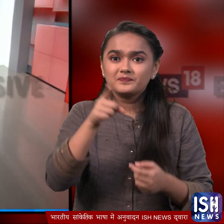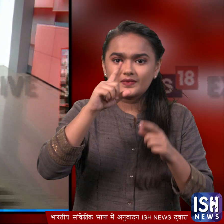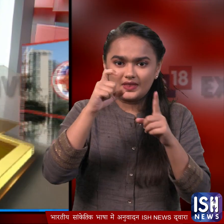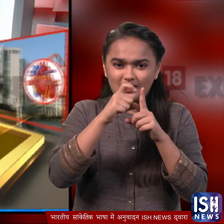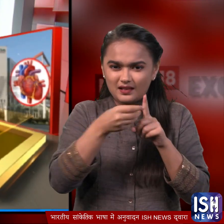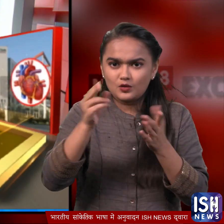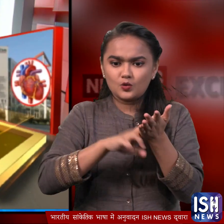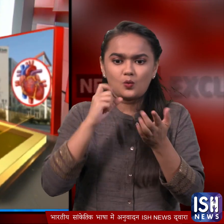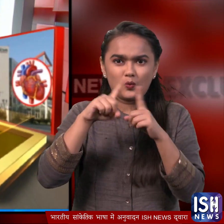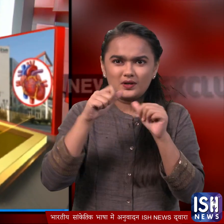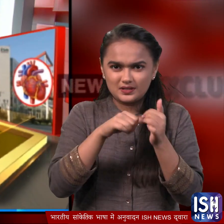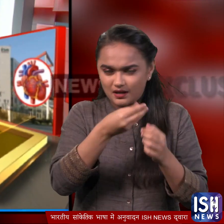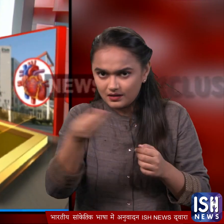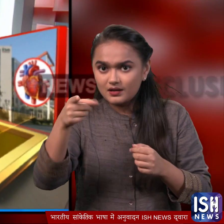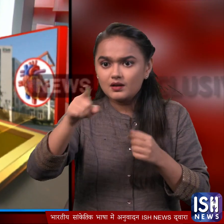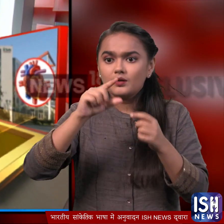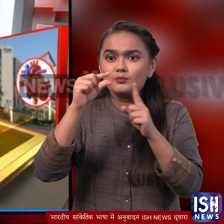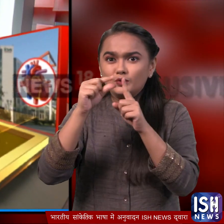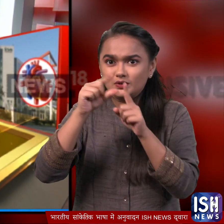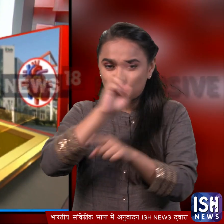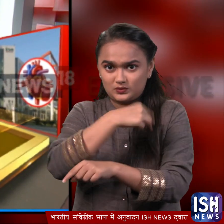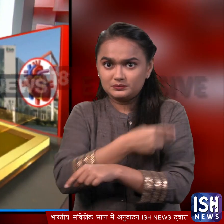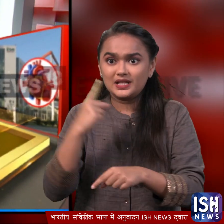पास यूपी के नोएडा के फोर्टिस अस्पताल में यह